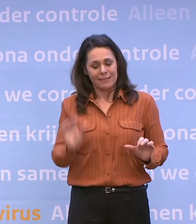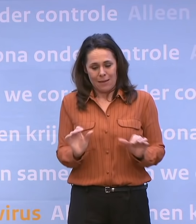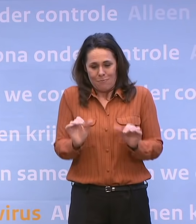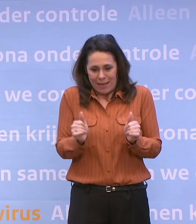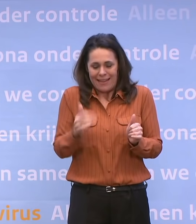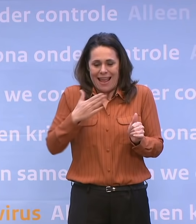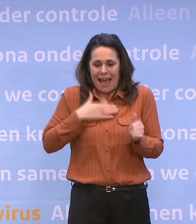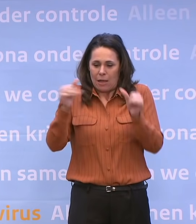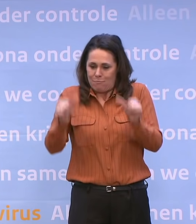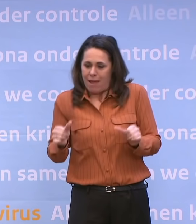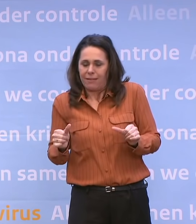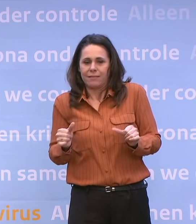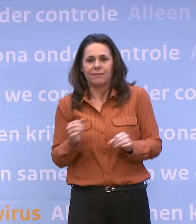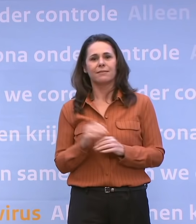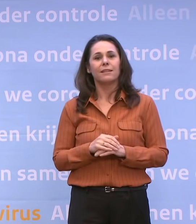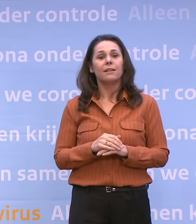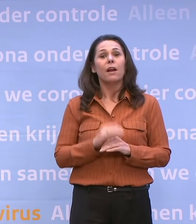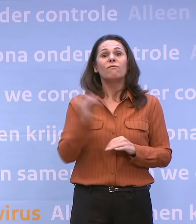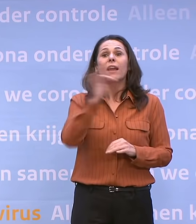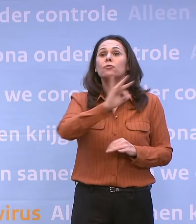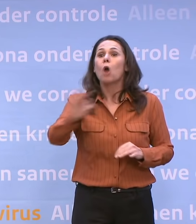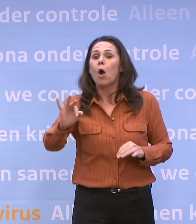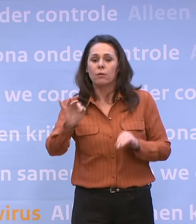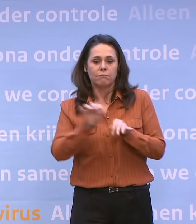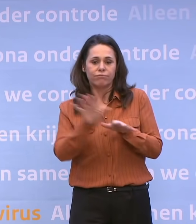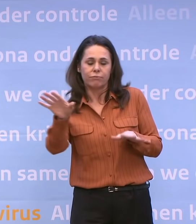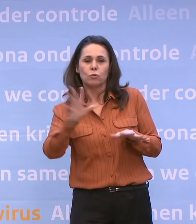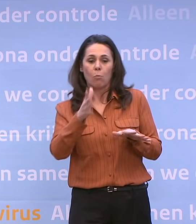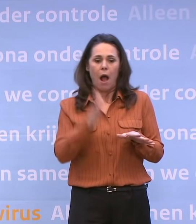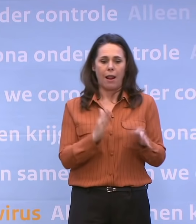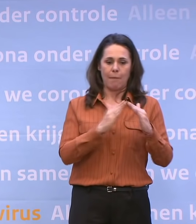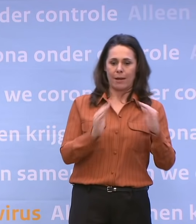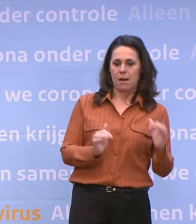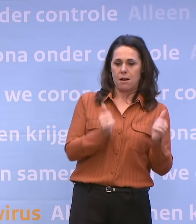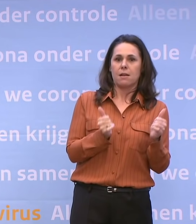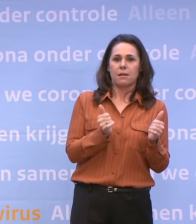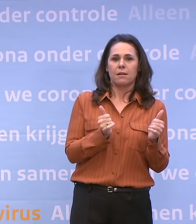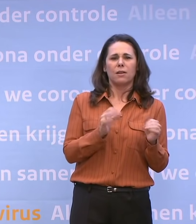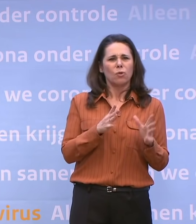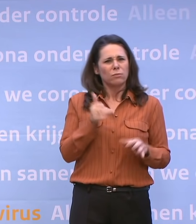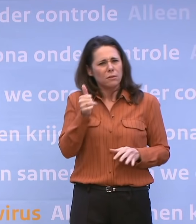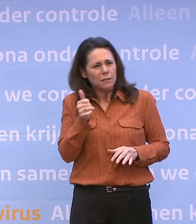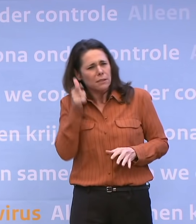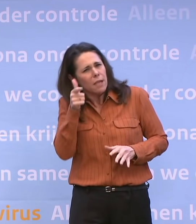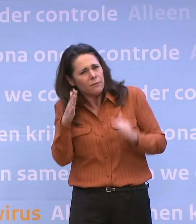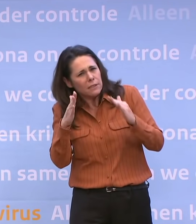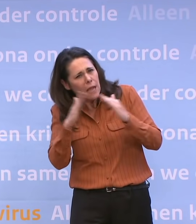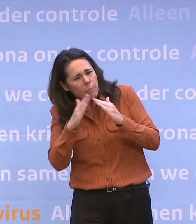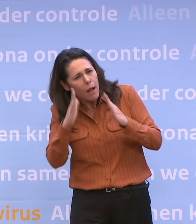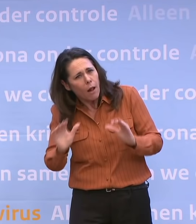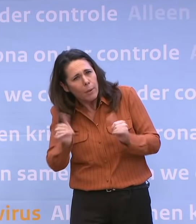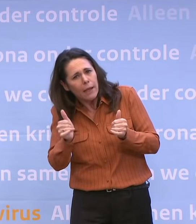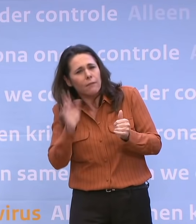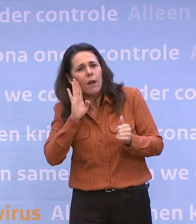april. Want die scholen hebben verschillende schoolvakanties. Sommigen zijn zelfs al 16, 17 april beginnen sommige vakanties.